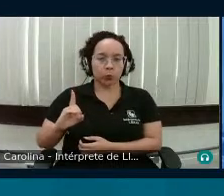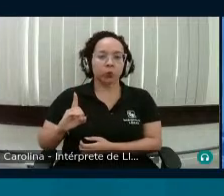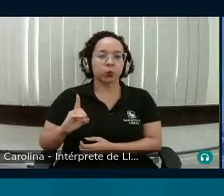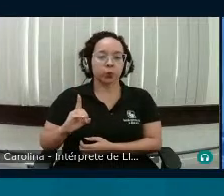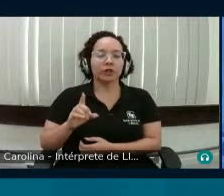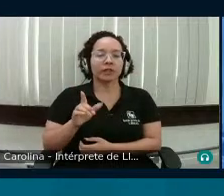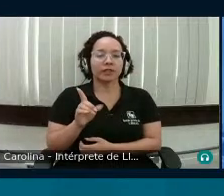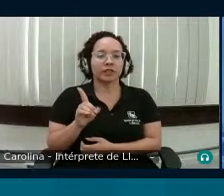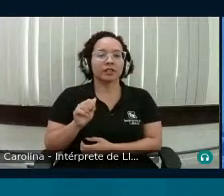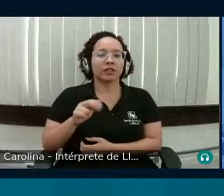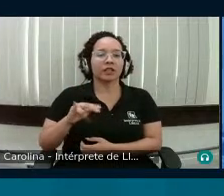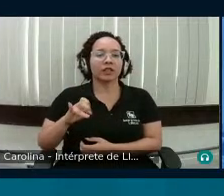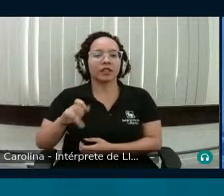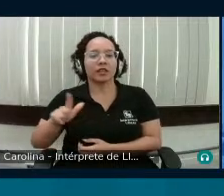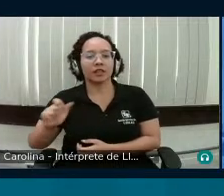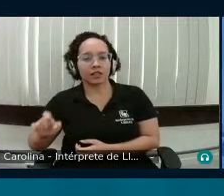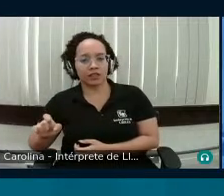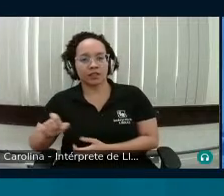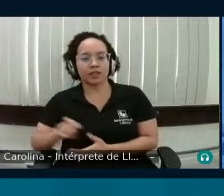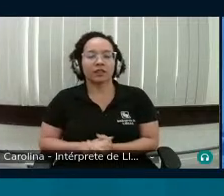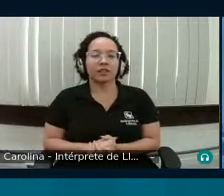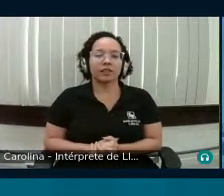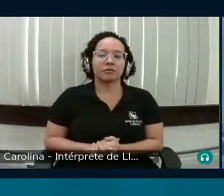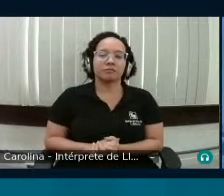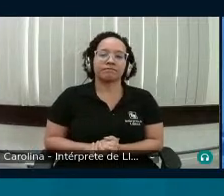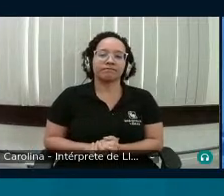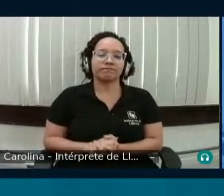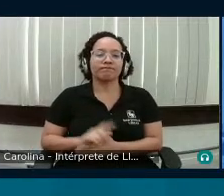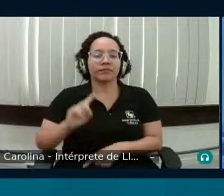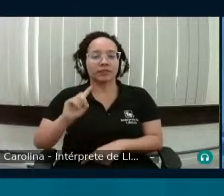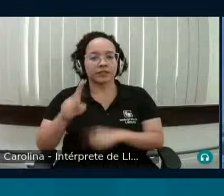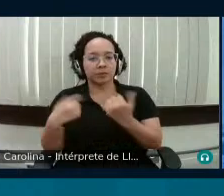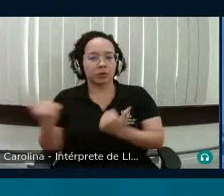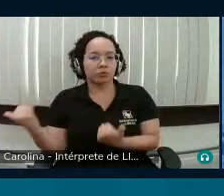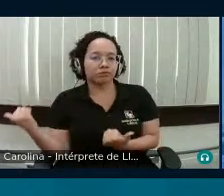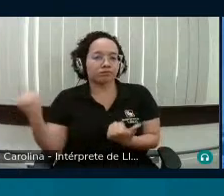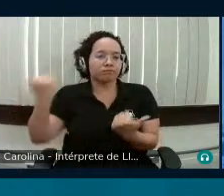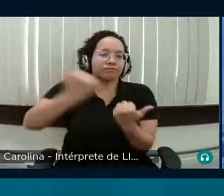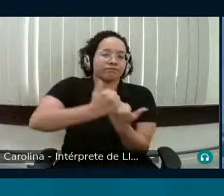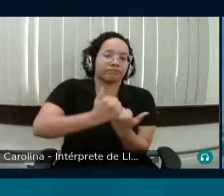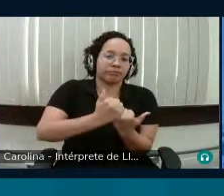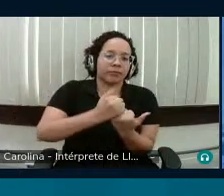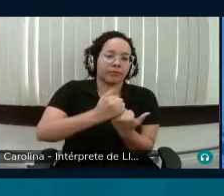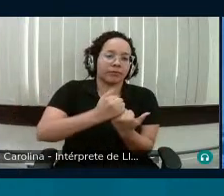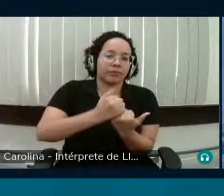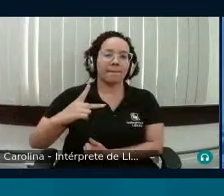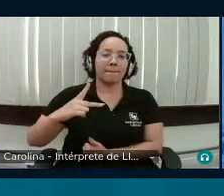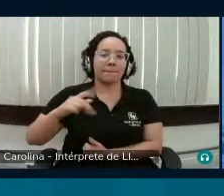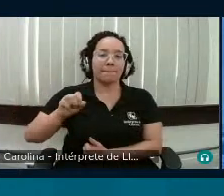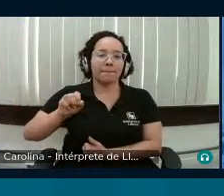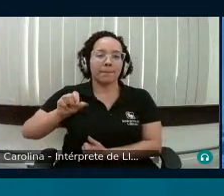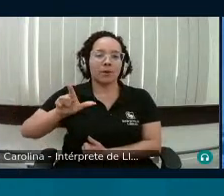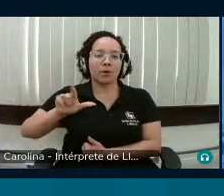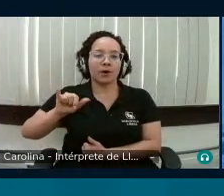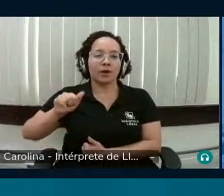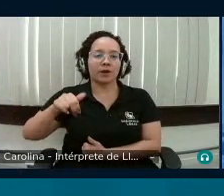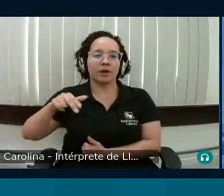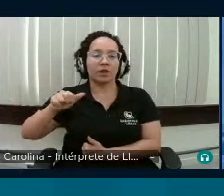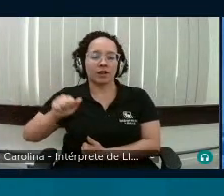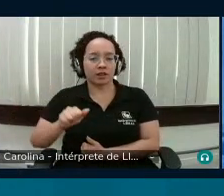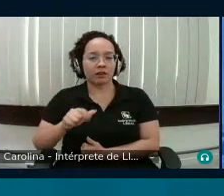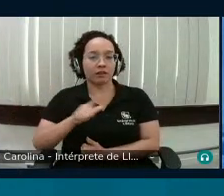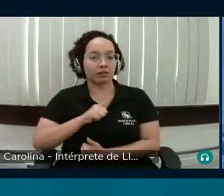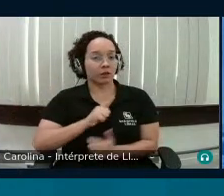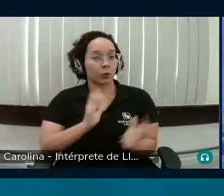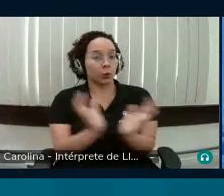de coordenar aqui o programa, a Poliana assumiu o desafio, né, junto com, né, com tantos, uma equipe